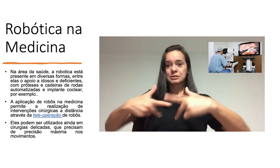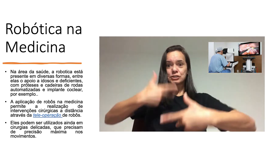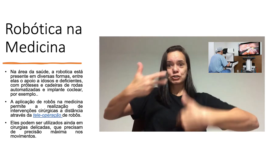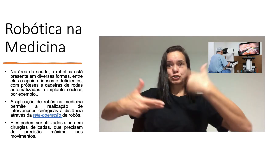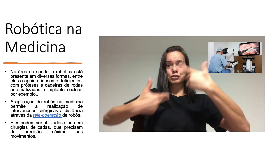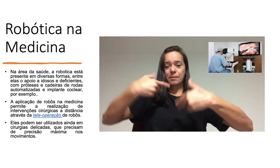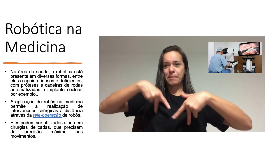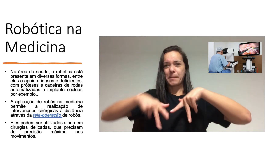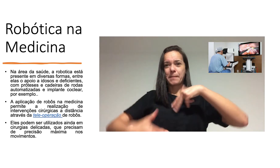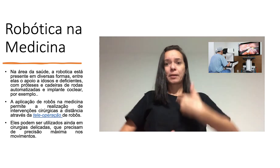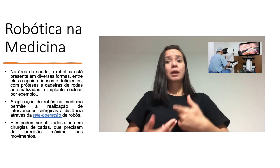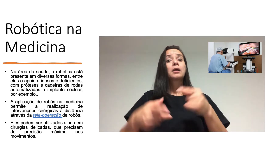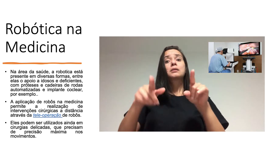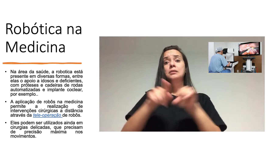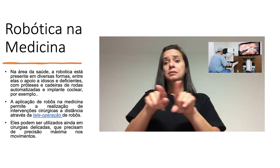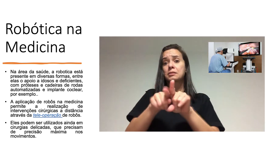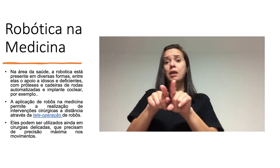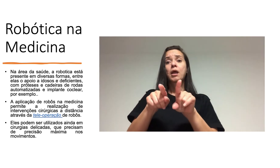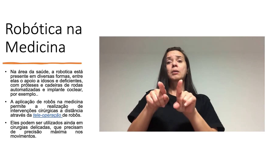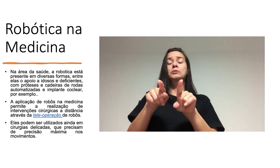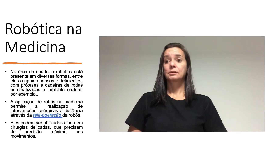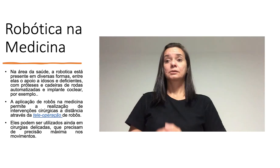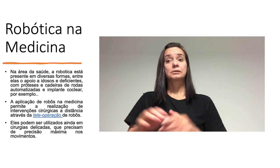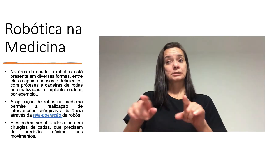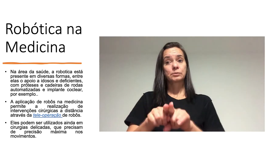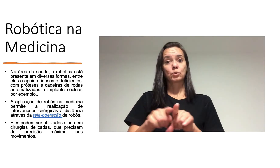através de teleoperação de robôs.